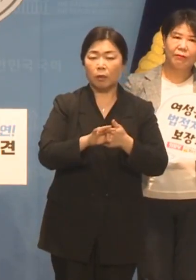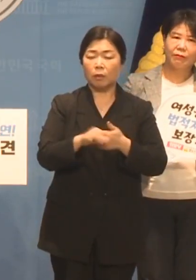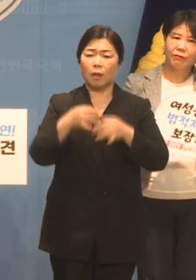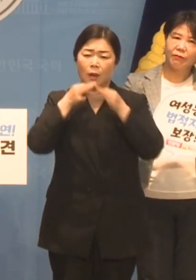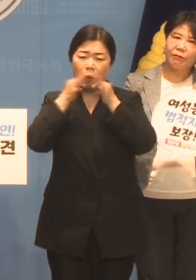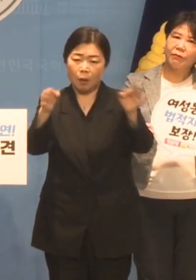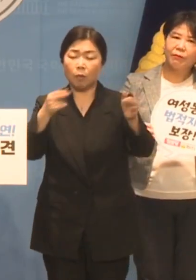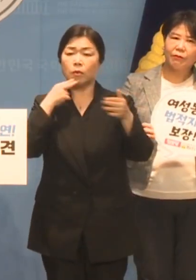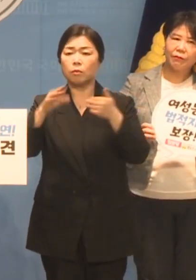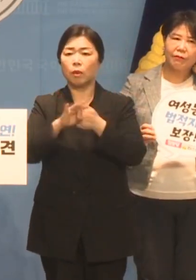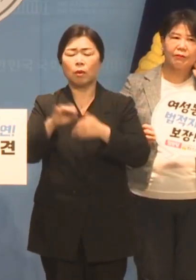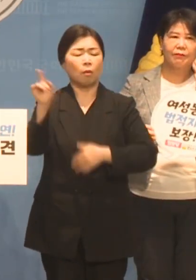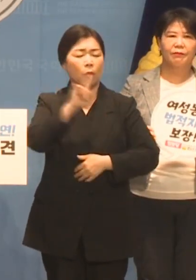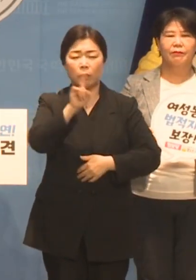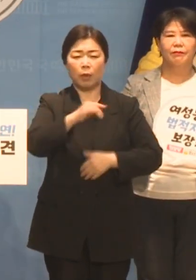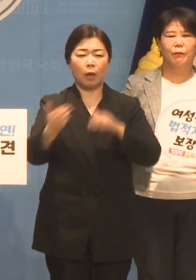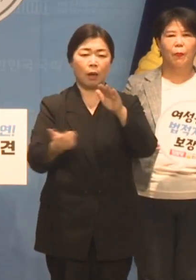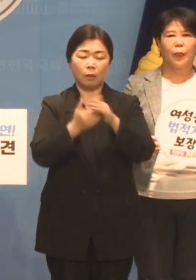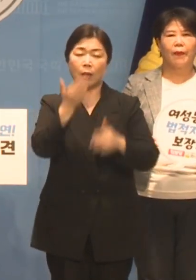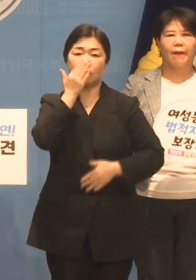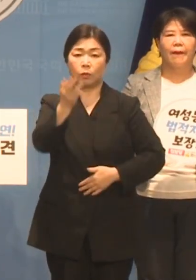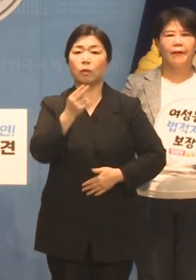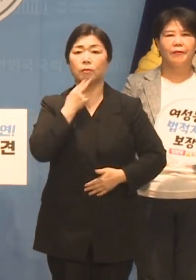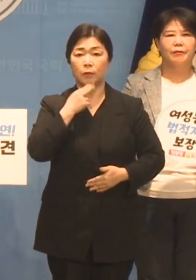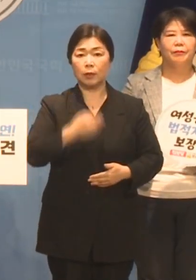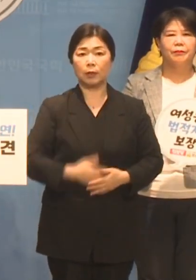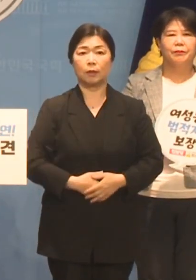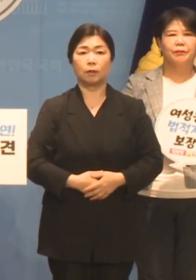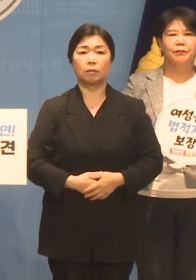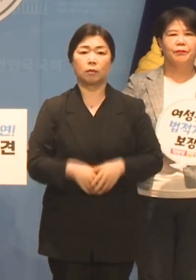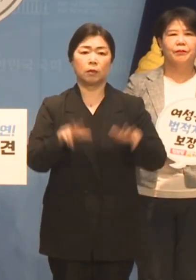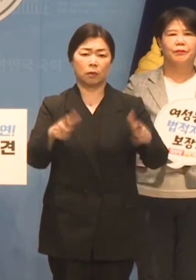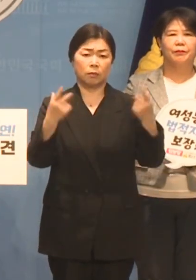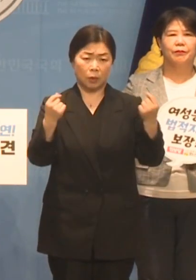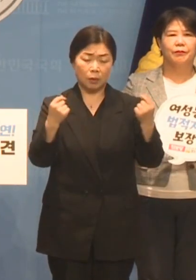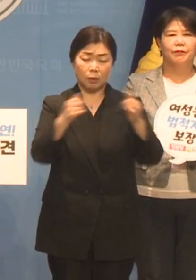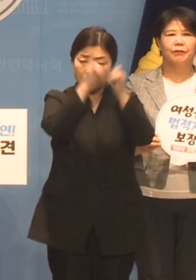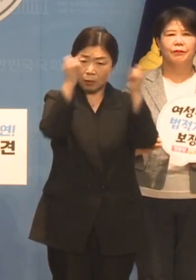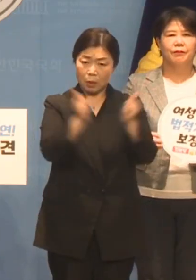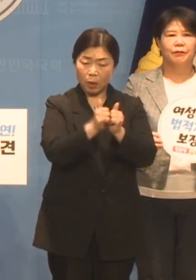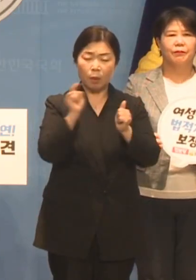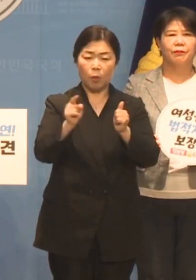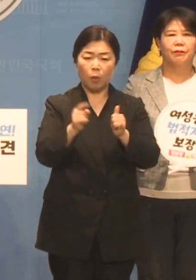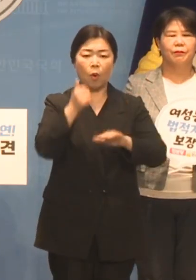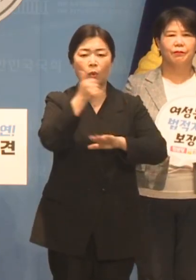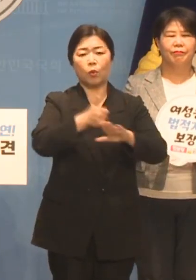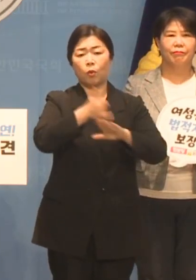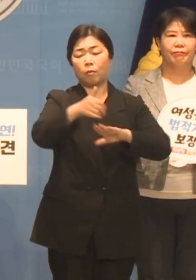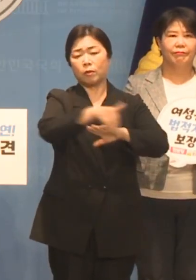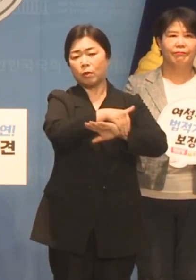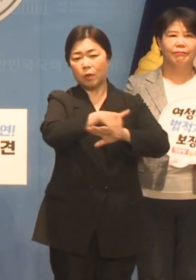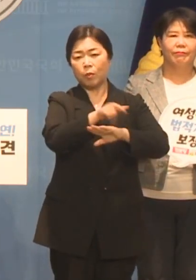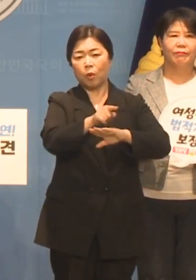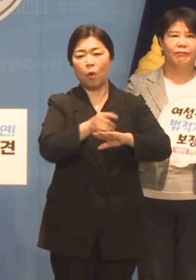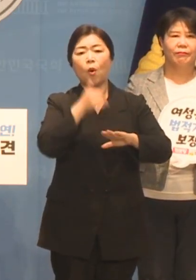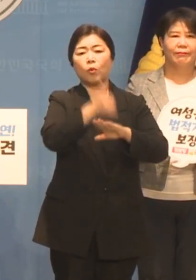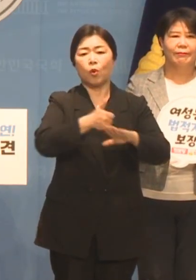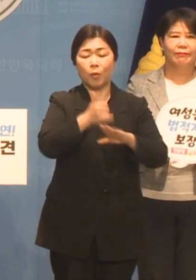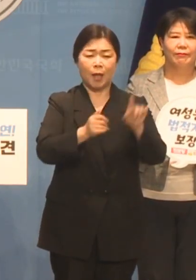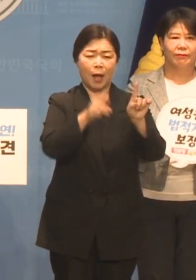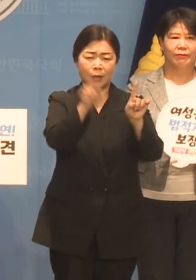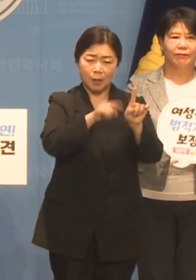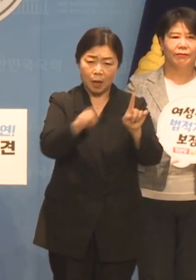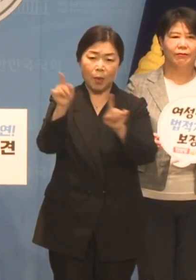외치지 않으면 무엇도 이룰 수 없었습니다. 여전히 우리 사회의 농업정책은 농민 한 사람